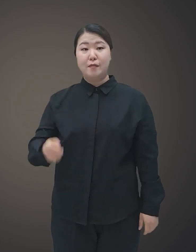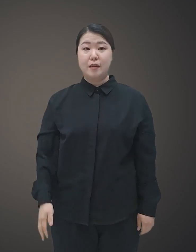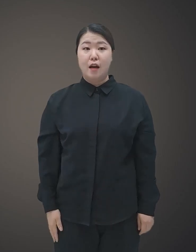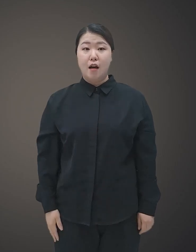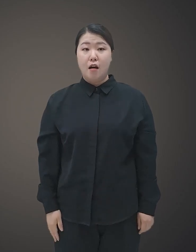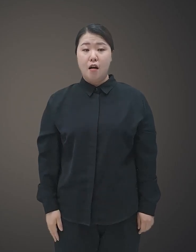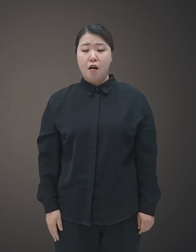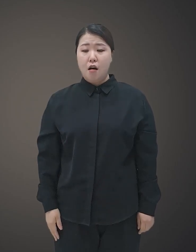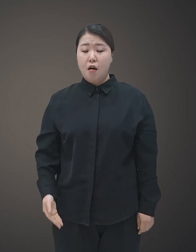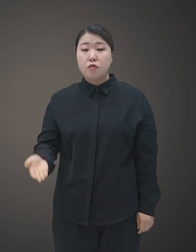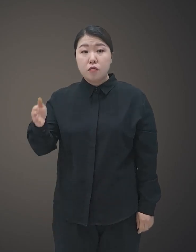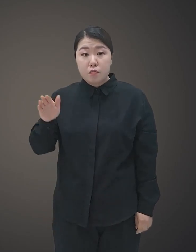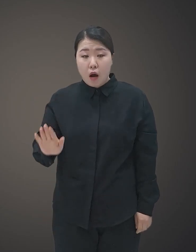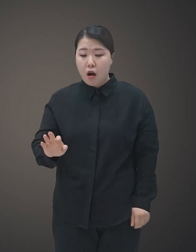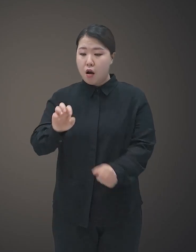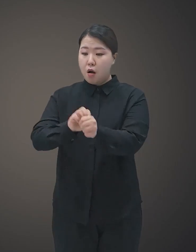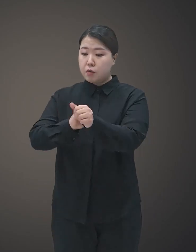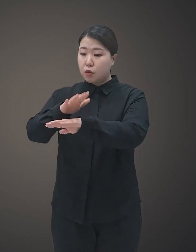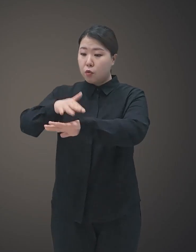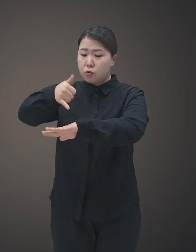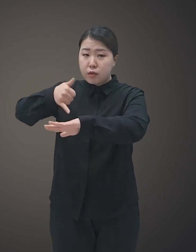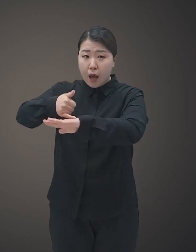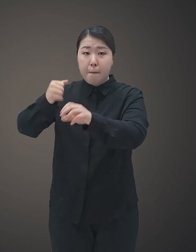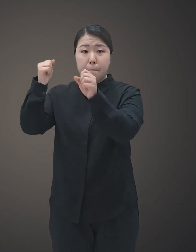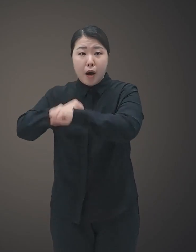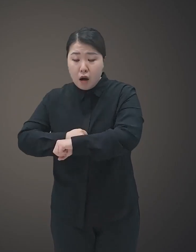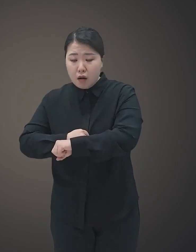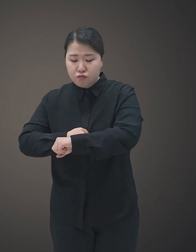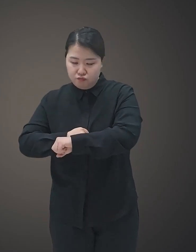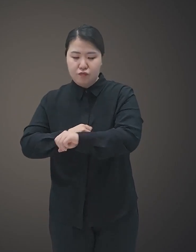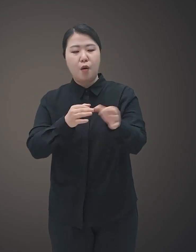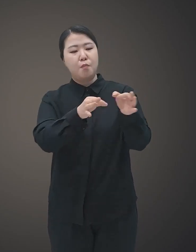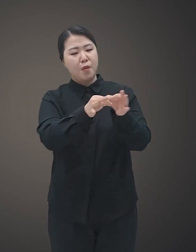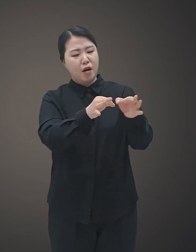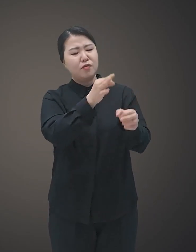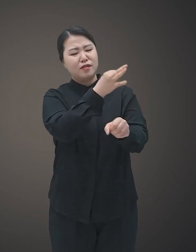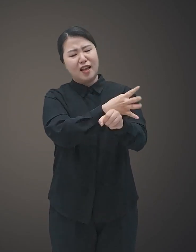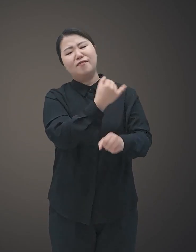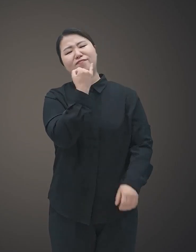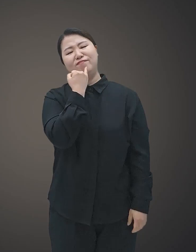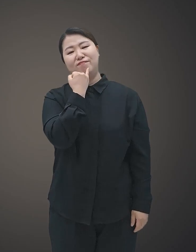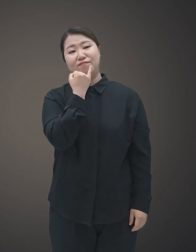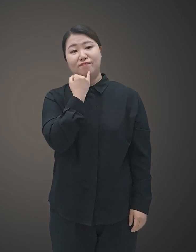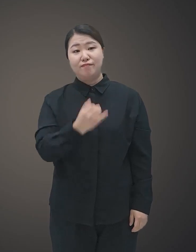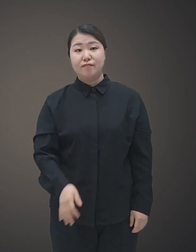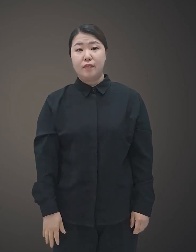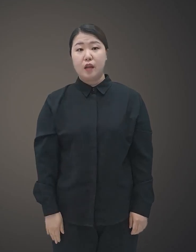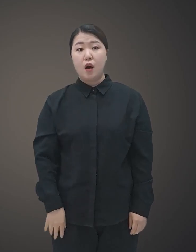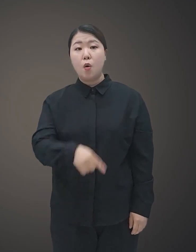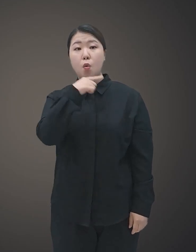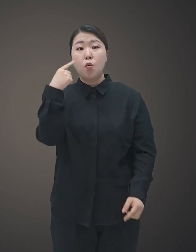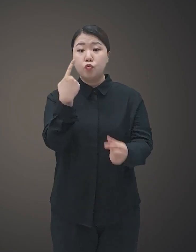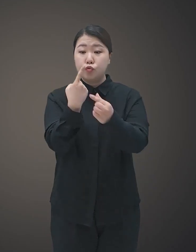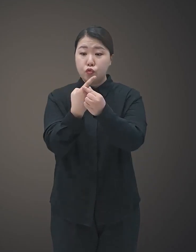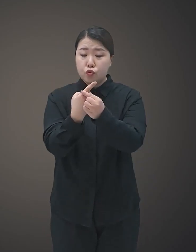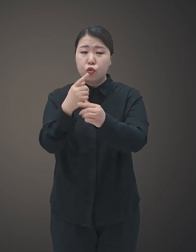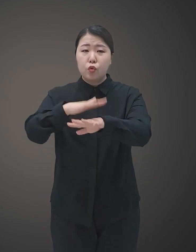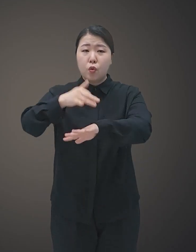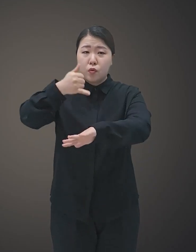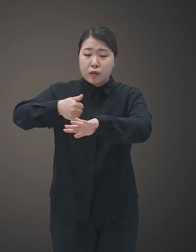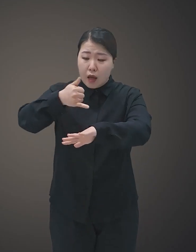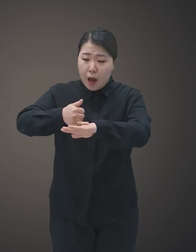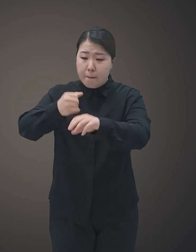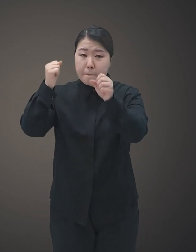그러다가 혹여 감자 농사가 망하더라도 마트에서 부족분을 채우면 됩니다. 고추 농사가